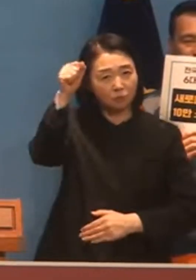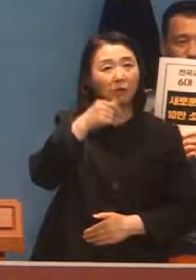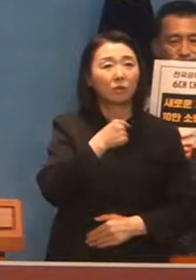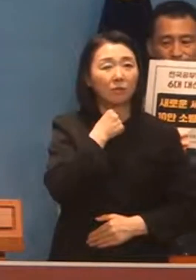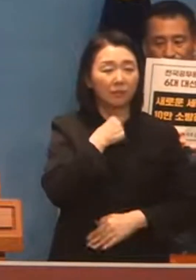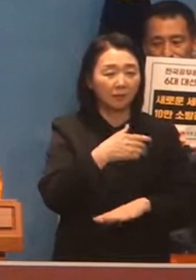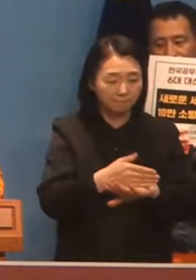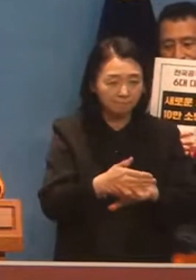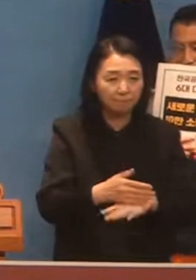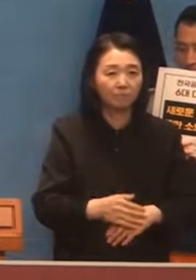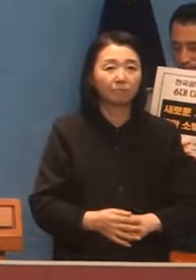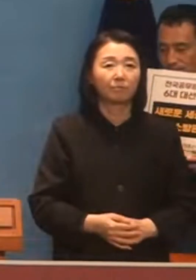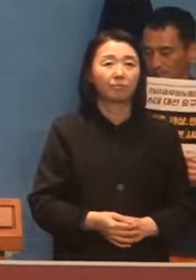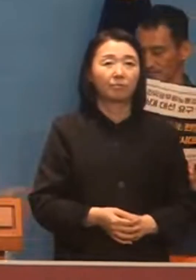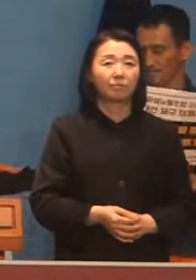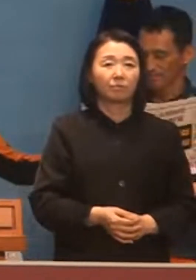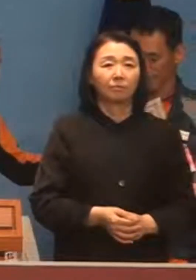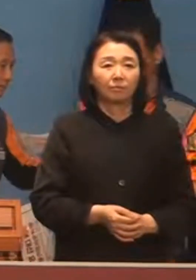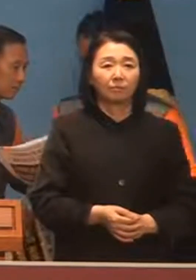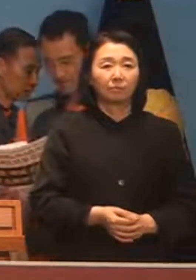감사합니다.